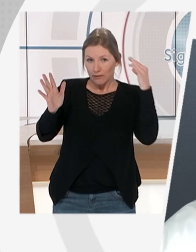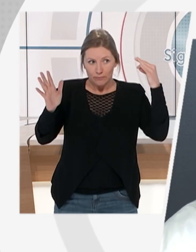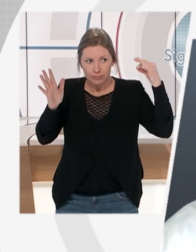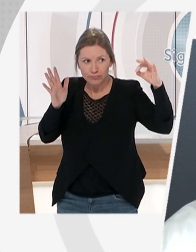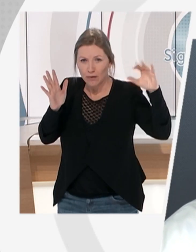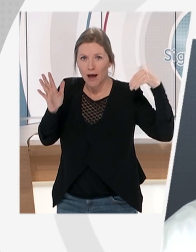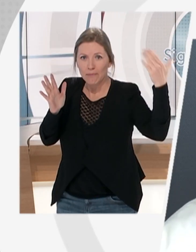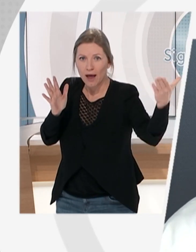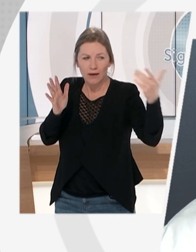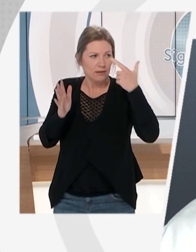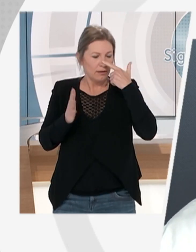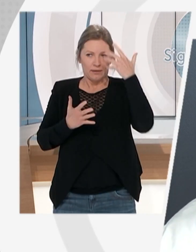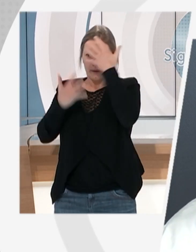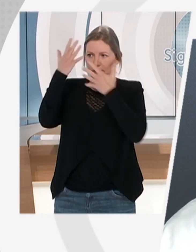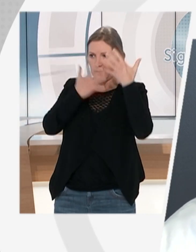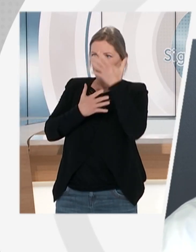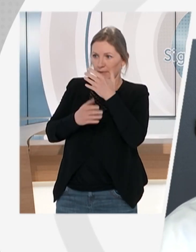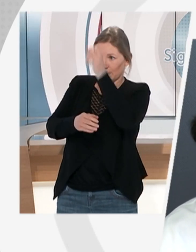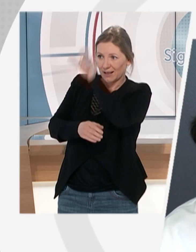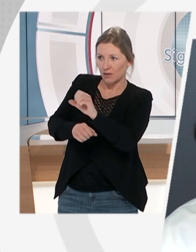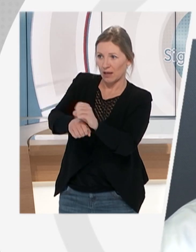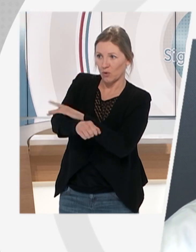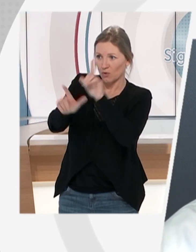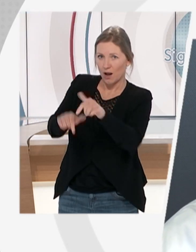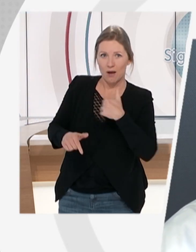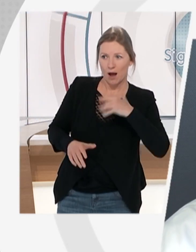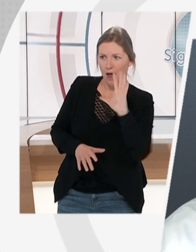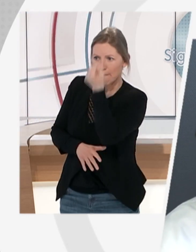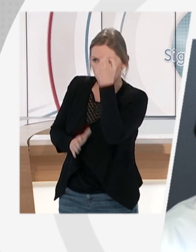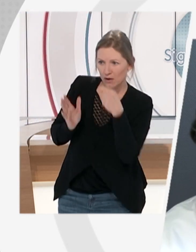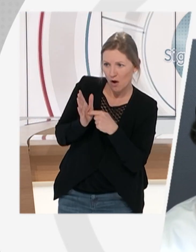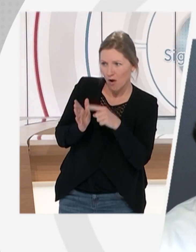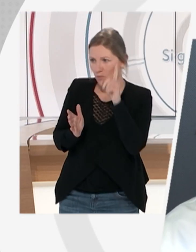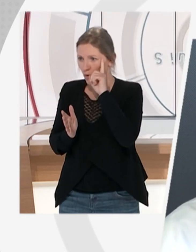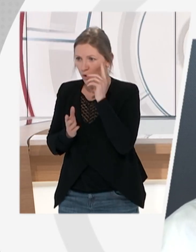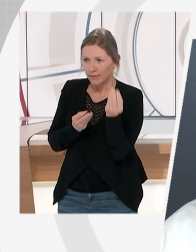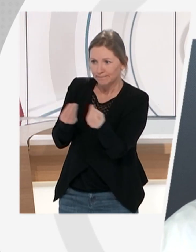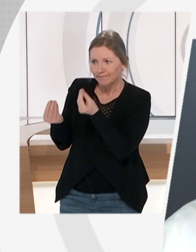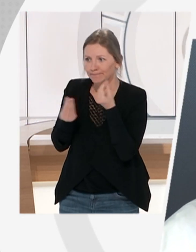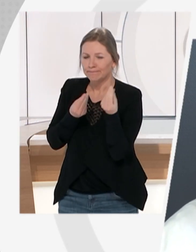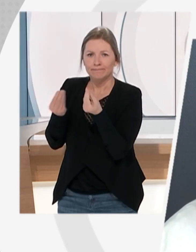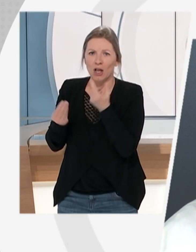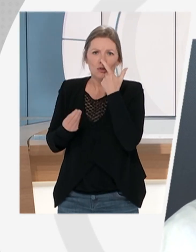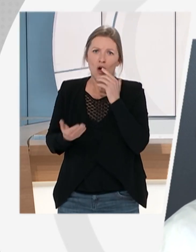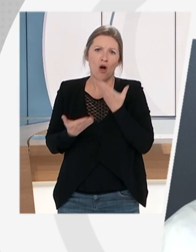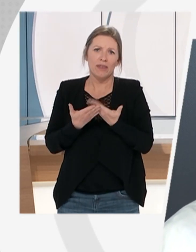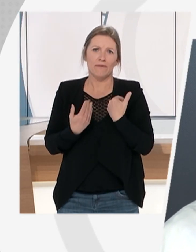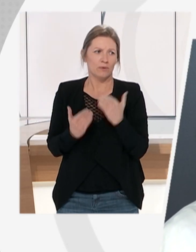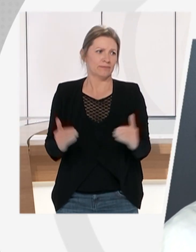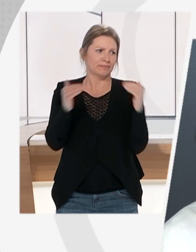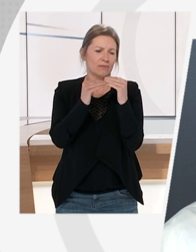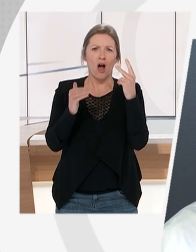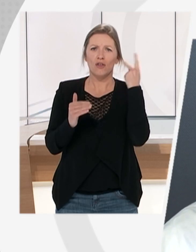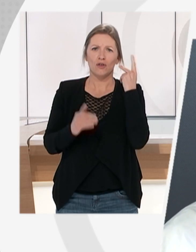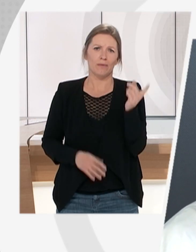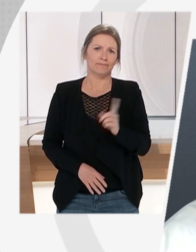la traduction. Ce qui fait que quand il y a une émotion qui arrive, mais moi, je ne savais pas où la raccrocher dans la phrase du patient. Et je trouvais que la qualité de mon examen